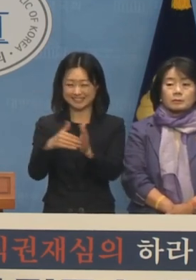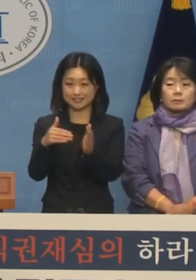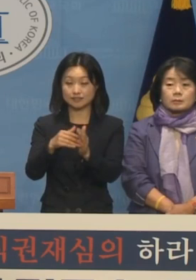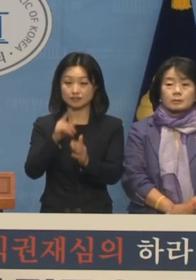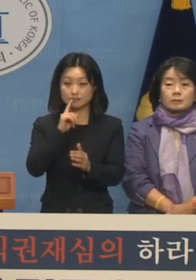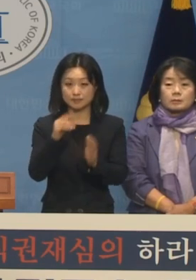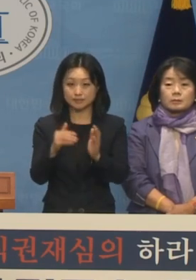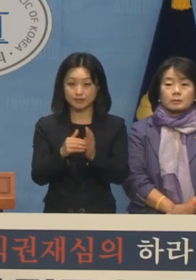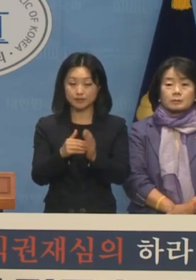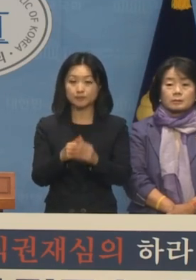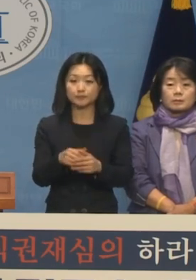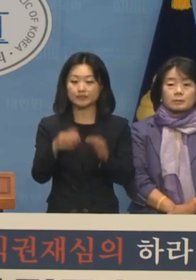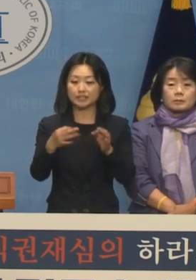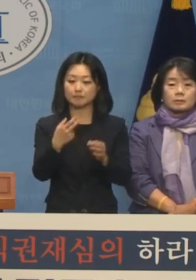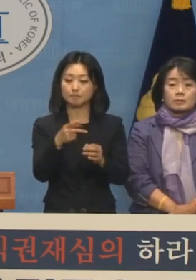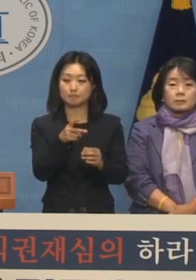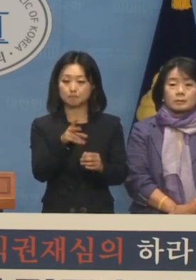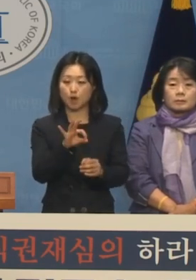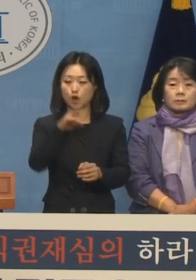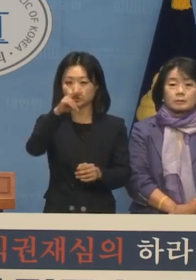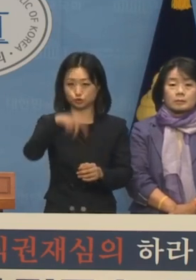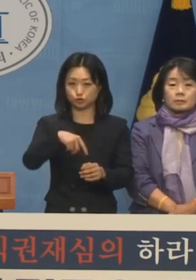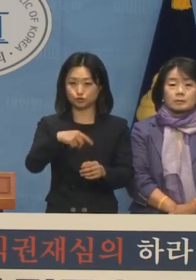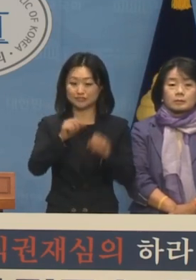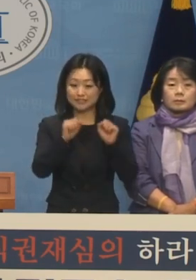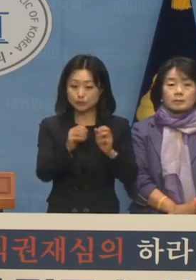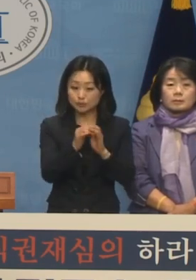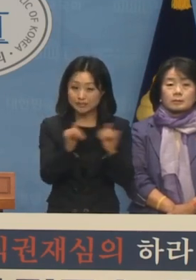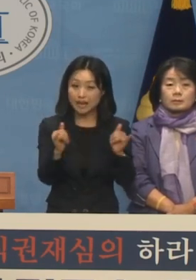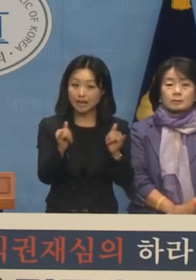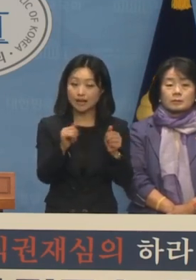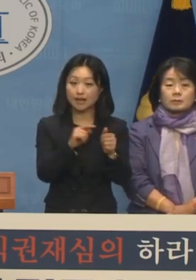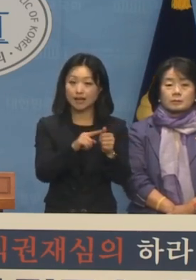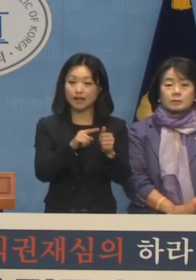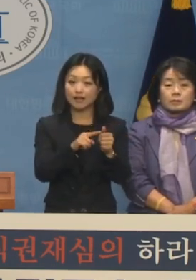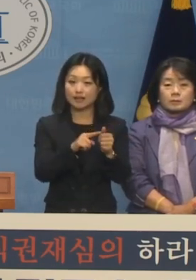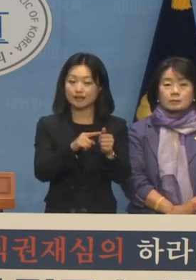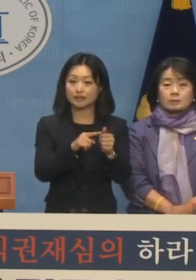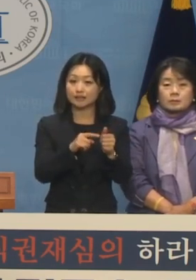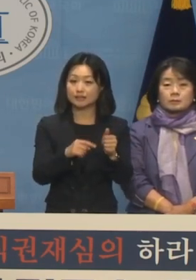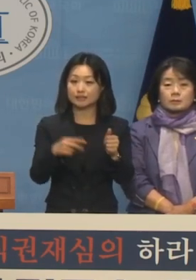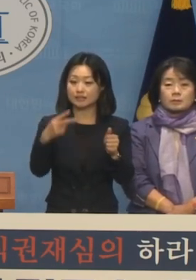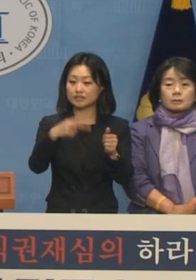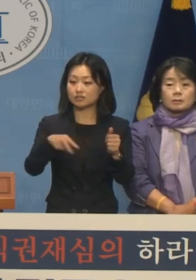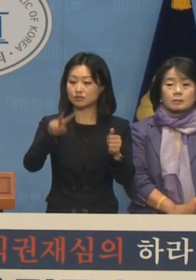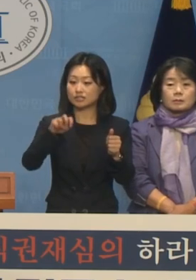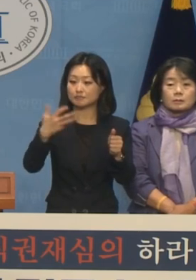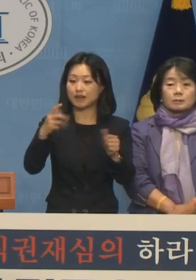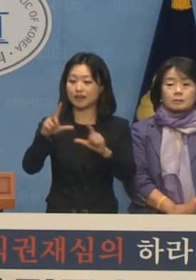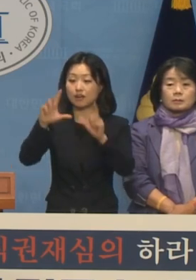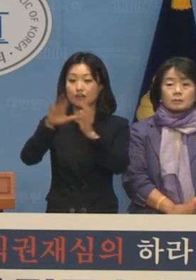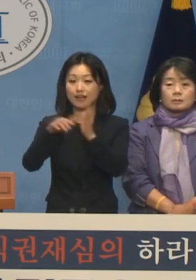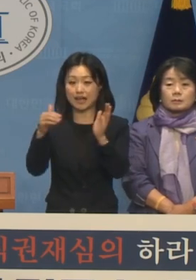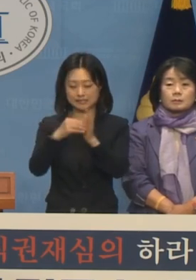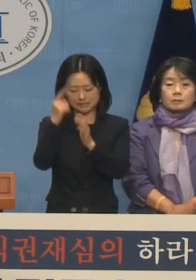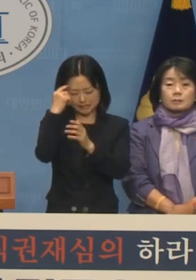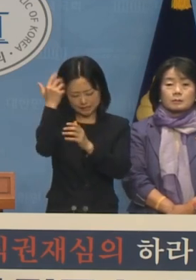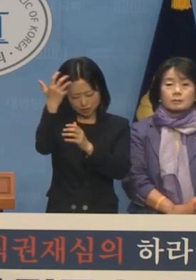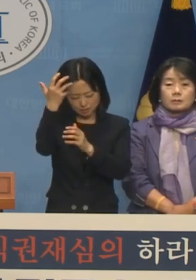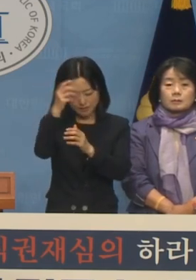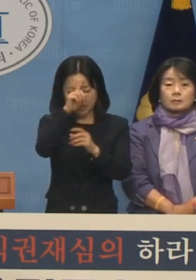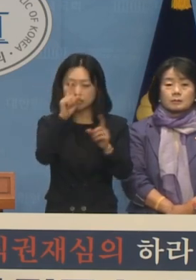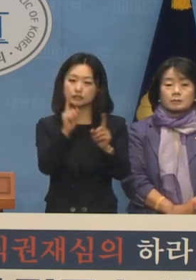감정 결과 김정수 씨 등 세월호 생존 피해자들은 최소 2028년까지 트라우마에 대한